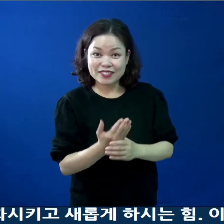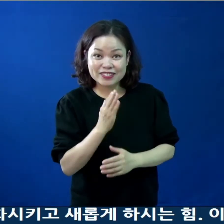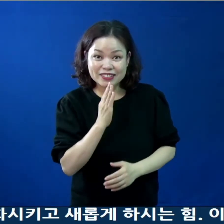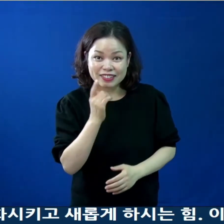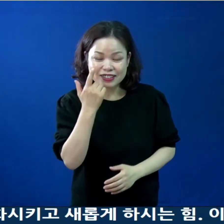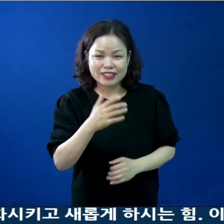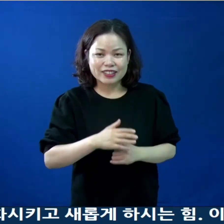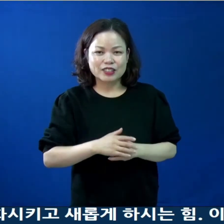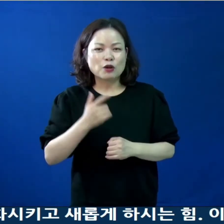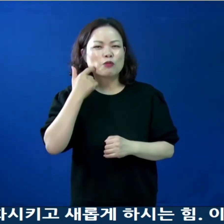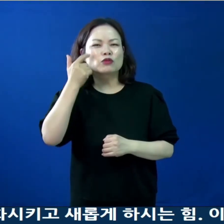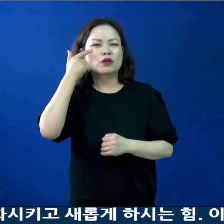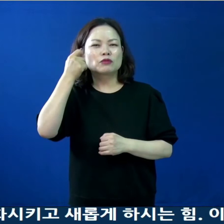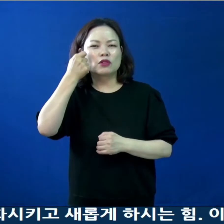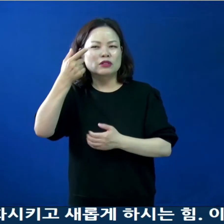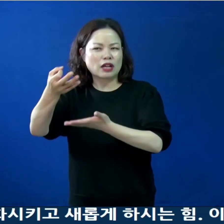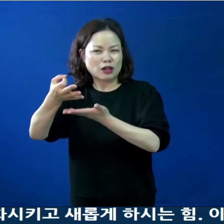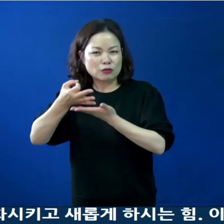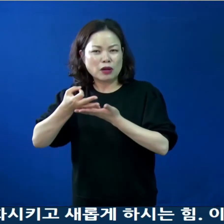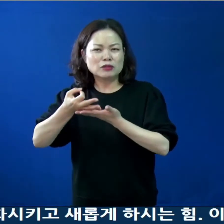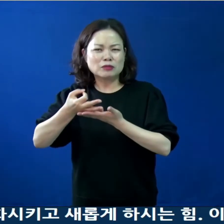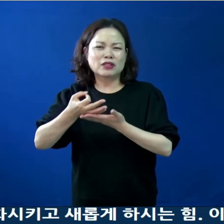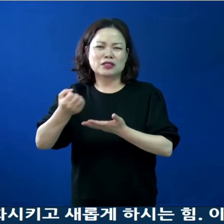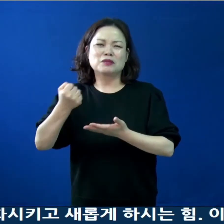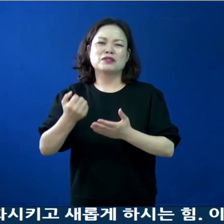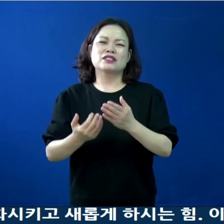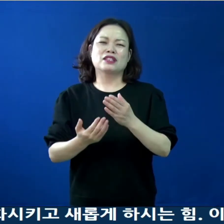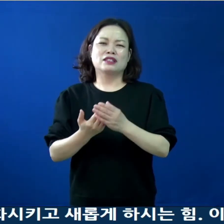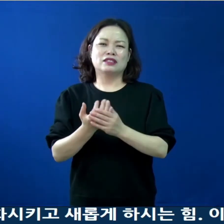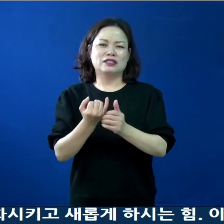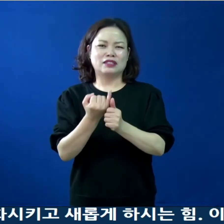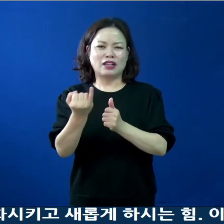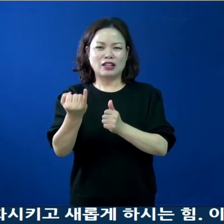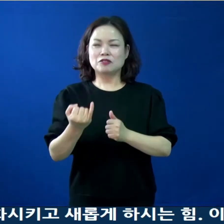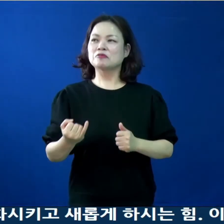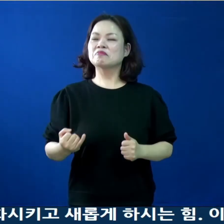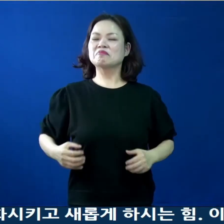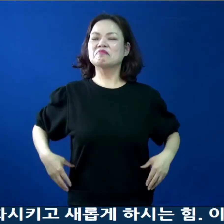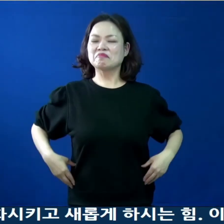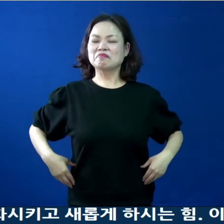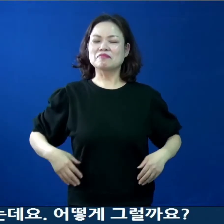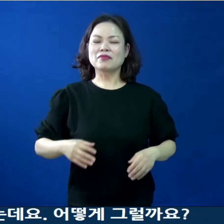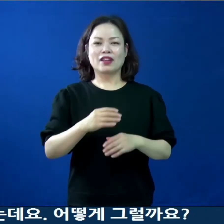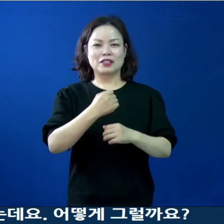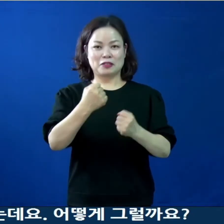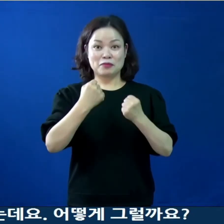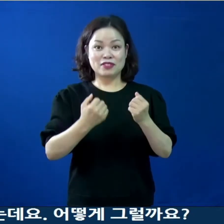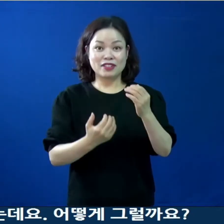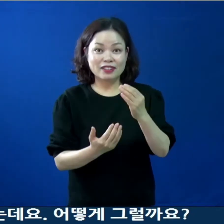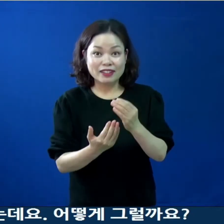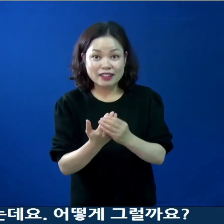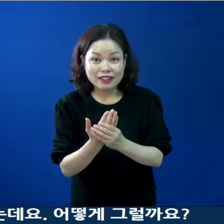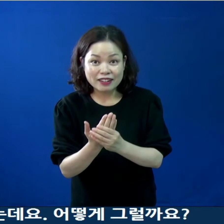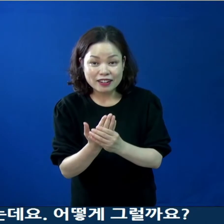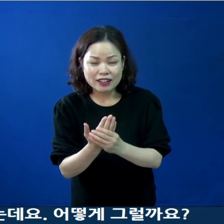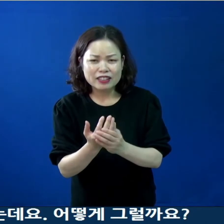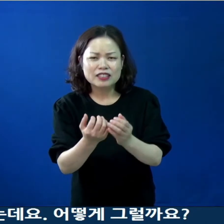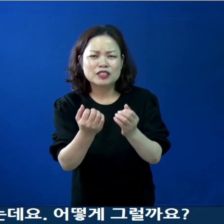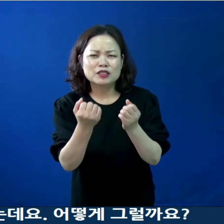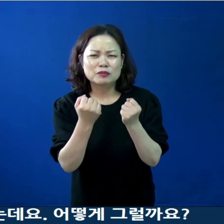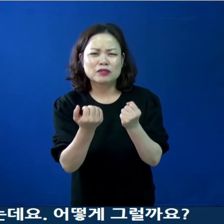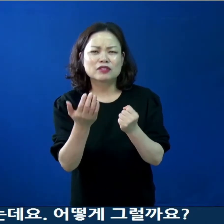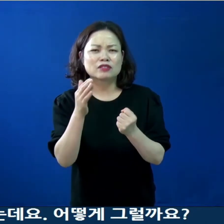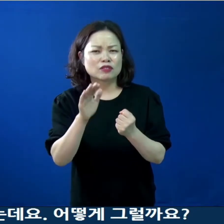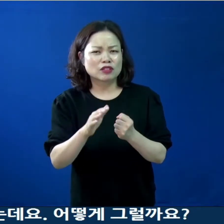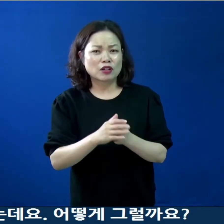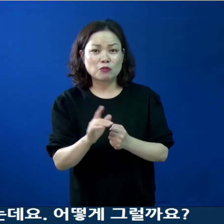이제 월급날 힘이 나요. 이렇게 탁 힘이 납니다. 괜히 아내한테 어깨도 피고 힘이 납니다. 여러분 힘이 나는 것이에요.